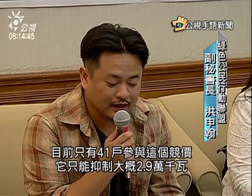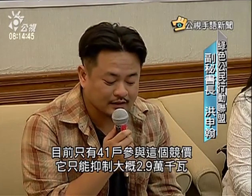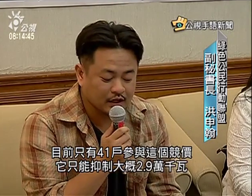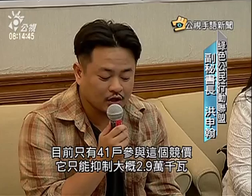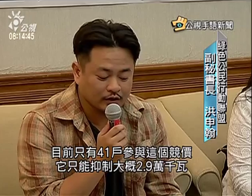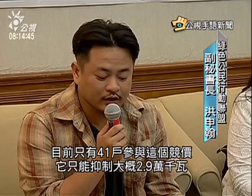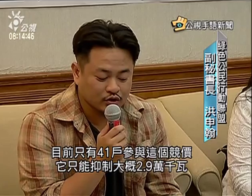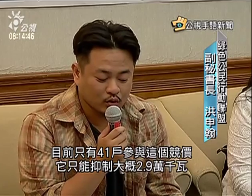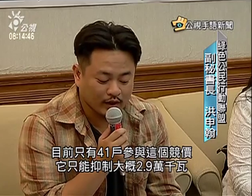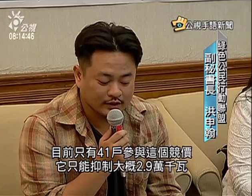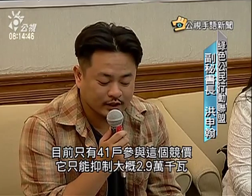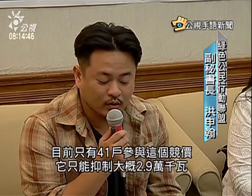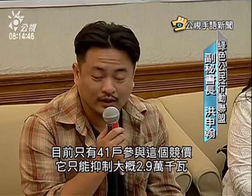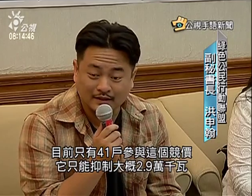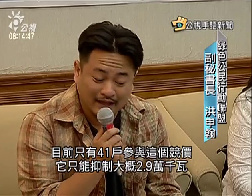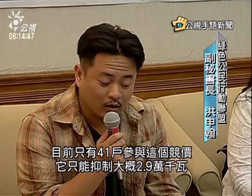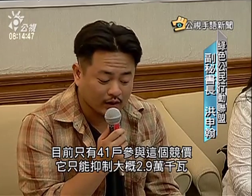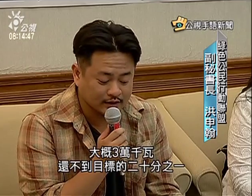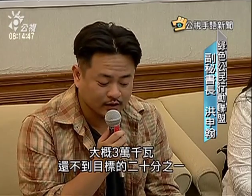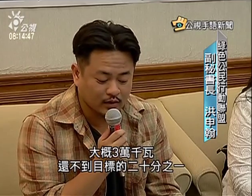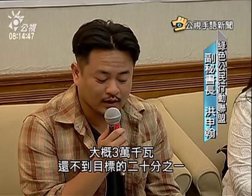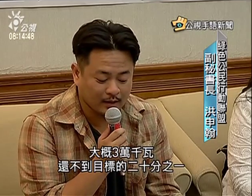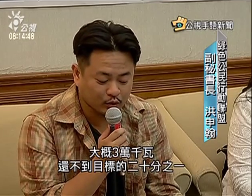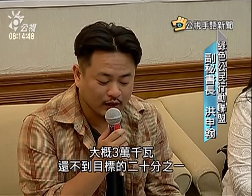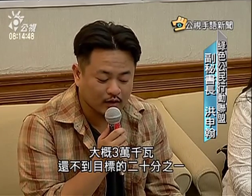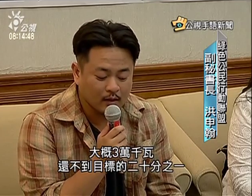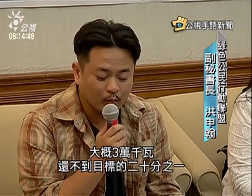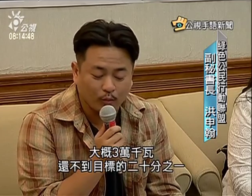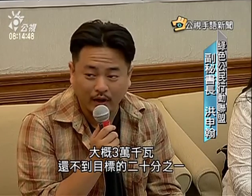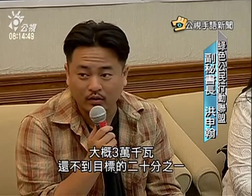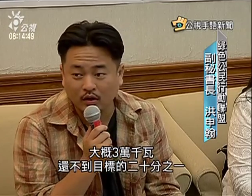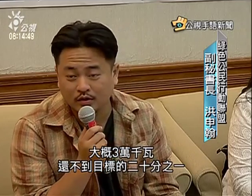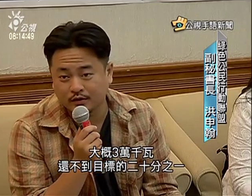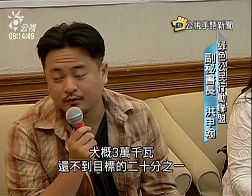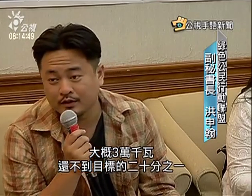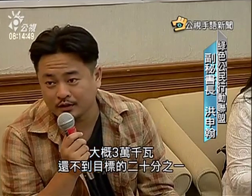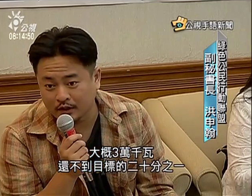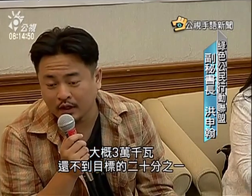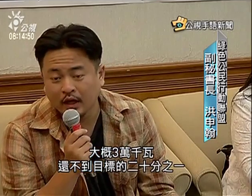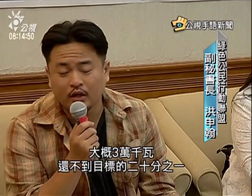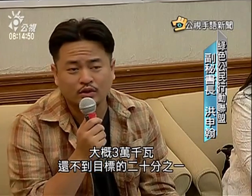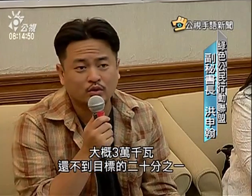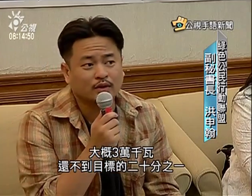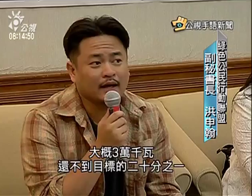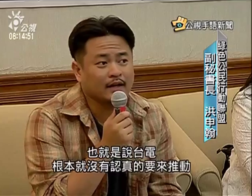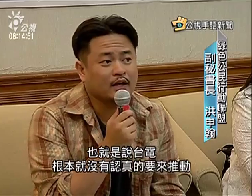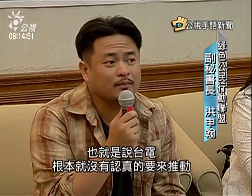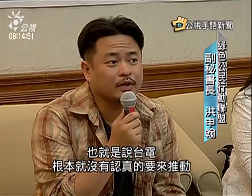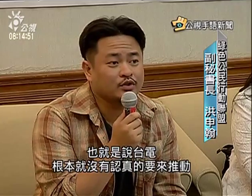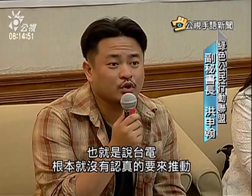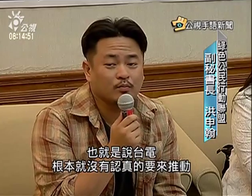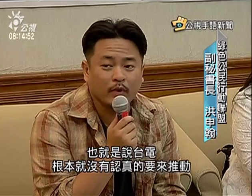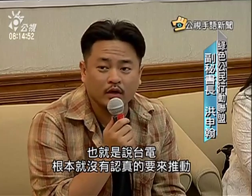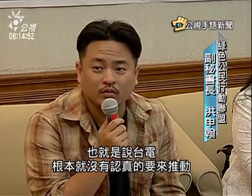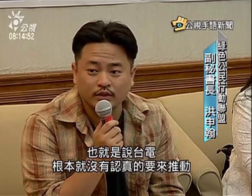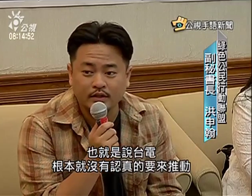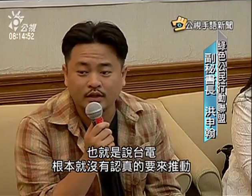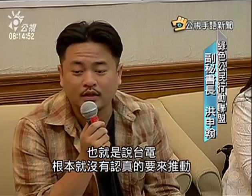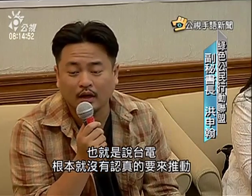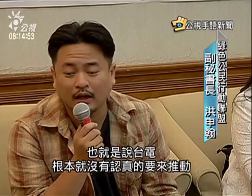概是2.9万千瓦，但3万千瓦还不到目标的1/20，也就是说台电根本就没有认真的要来